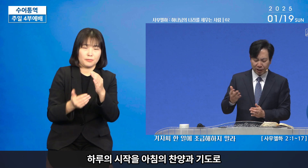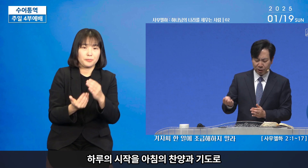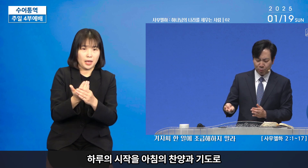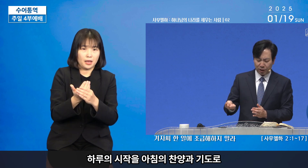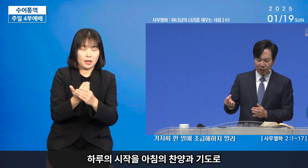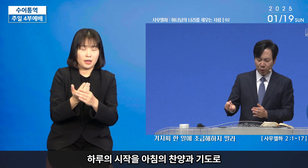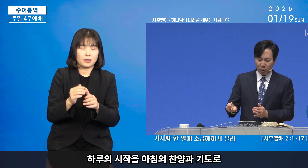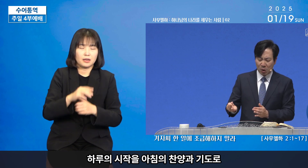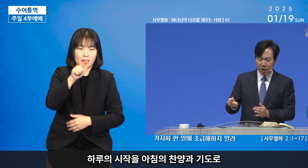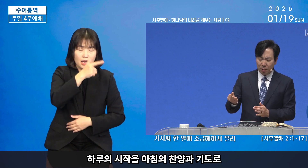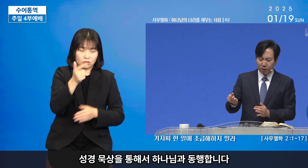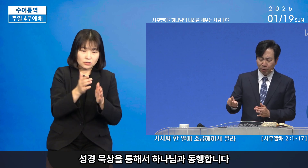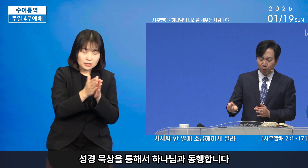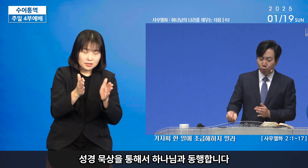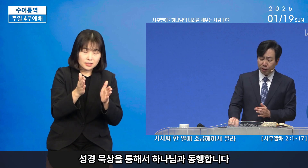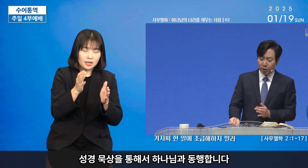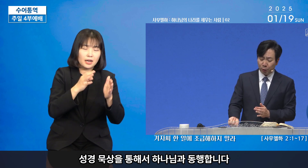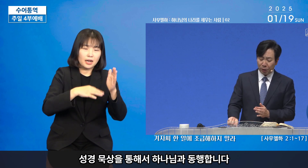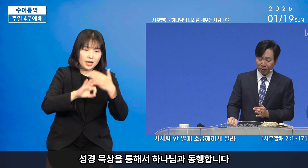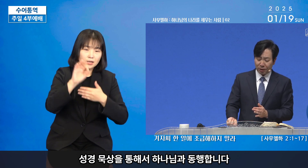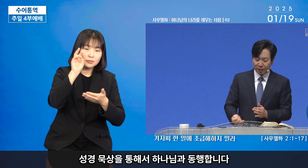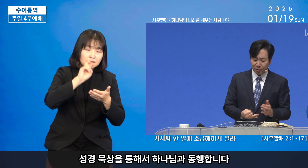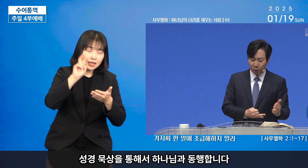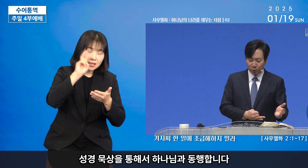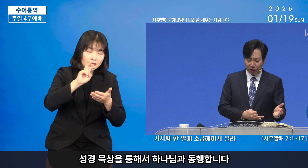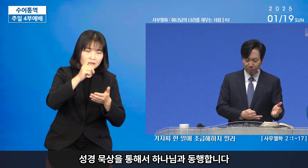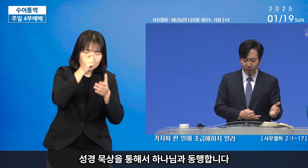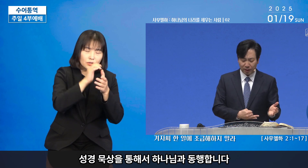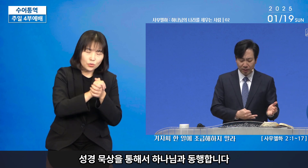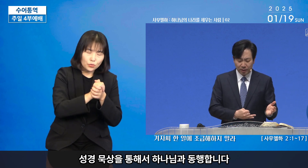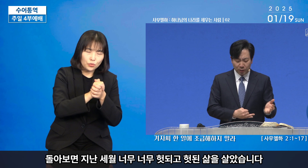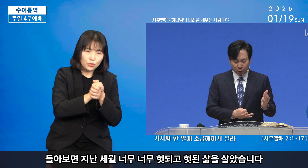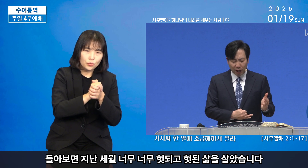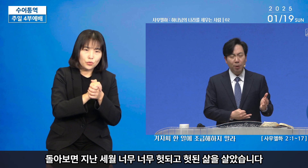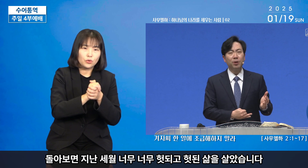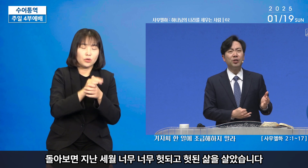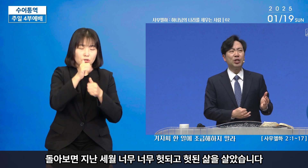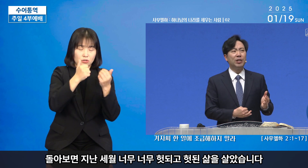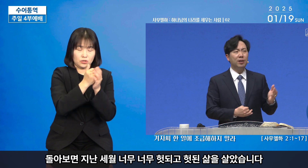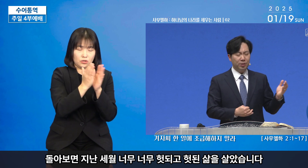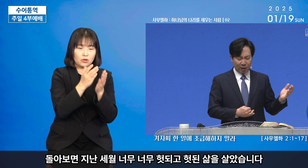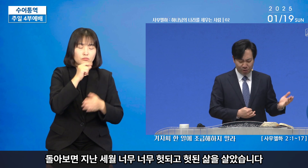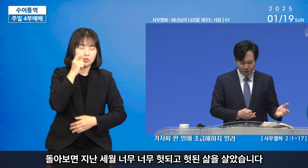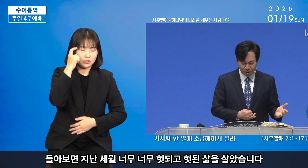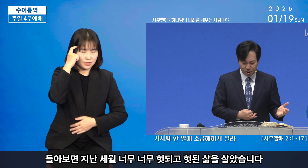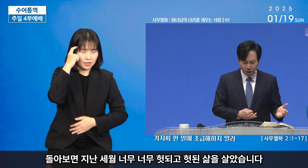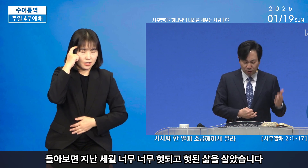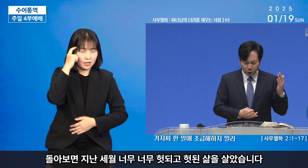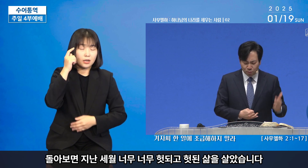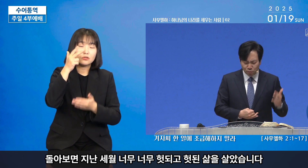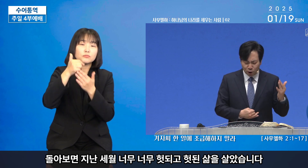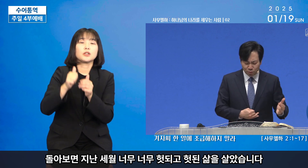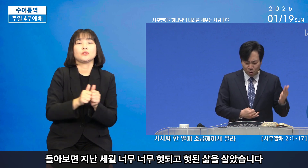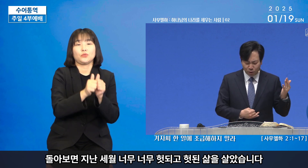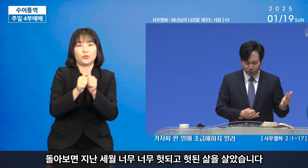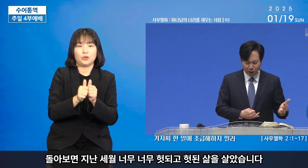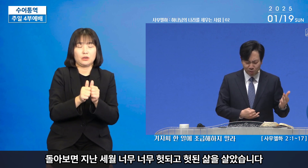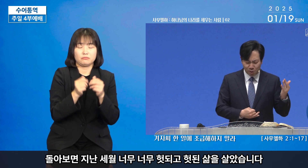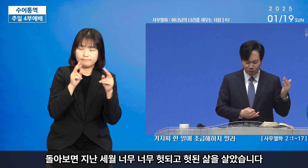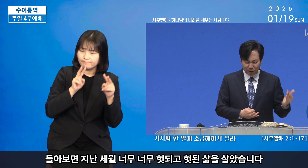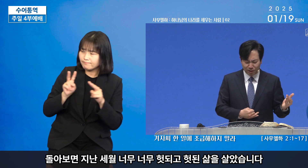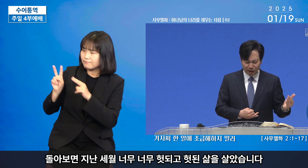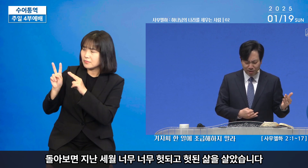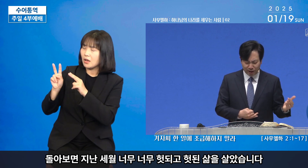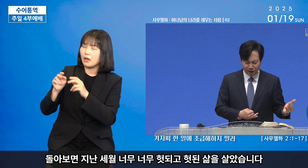아침의 찬양과 기도로 성경 묵상을 통해서 하나님과 동행합니다. 돌아보면 지난 세월 너무너무